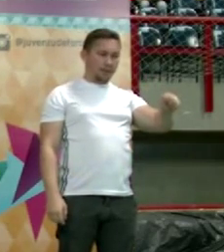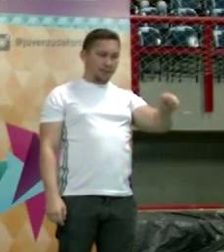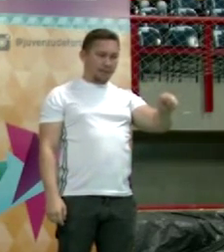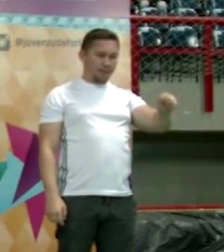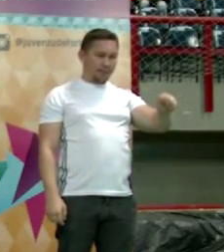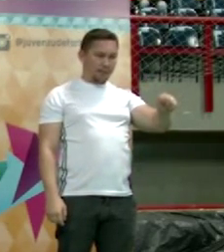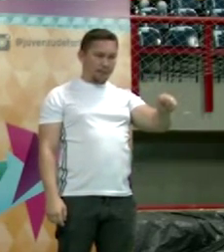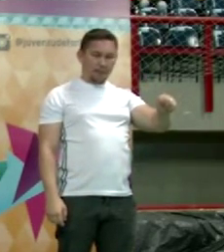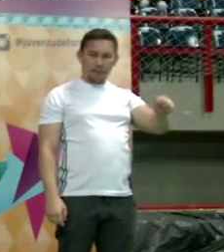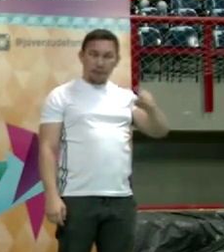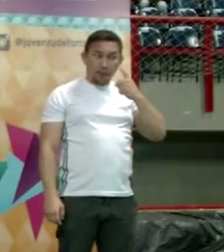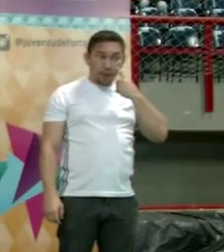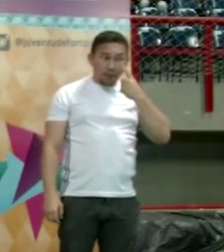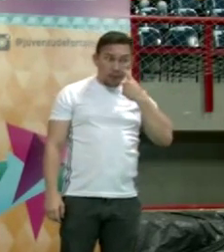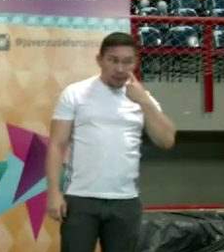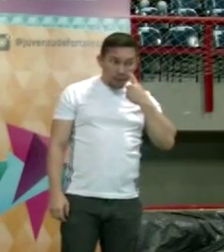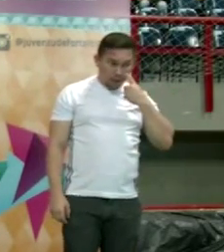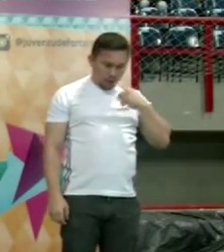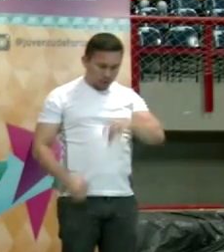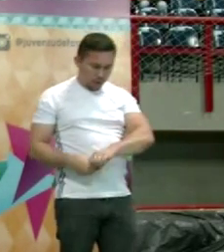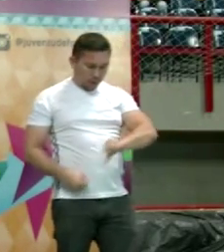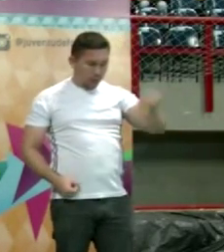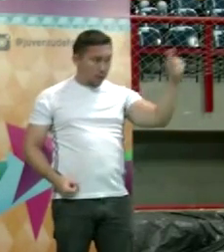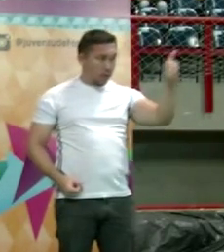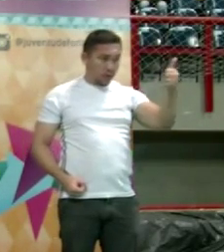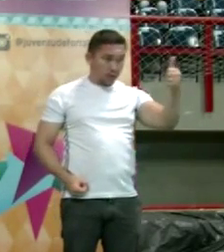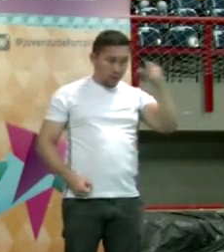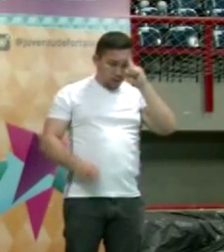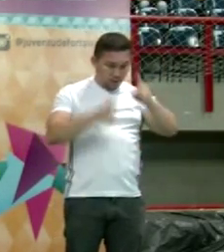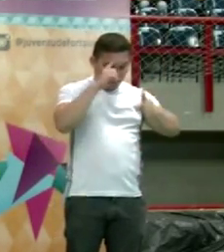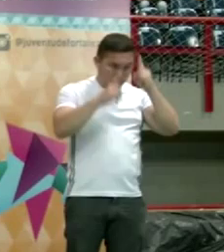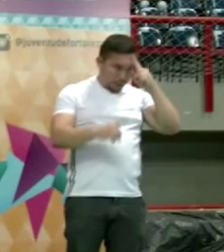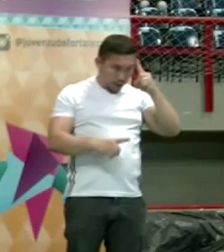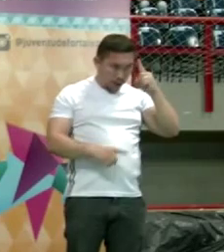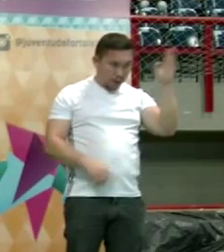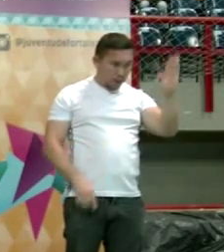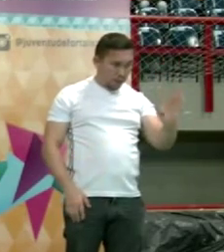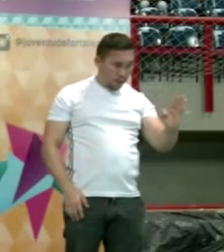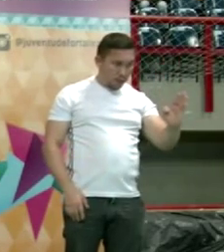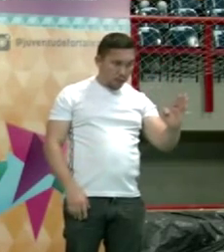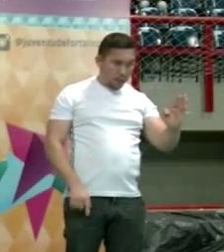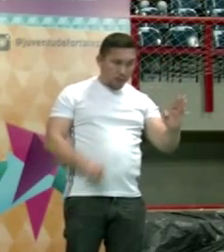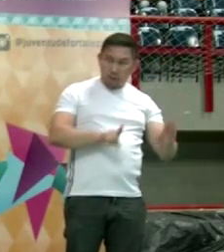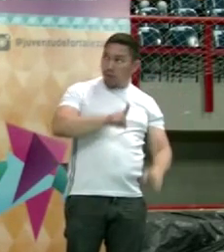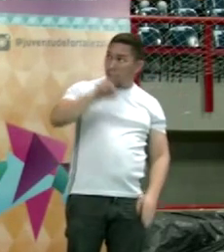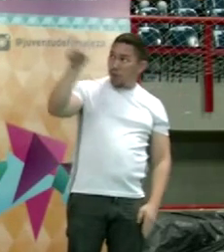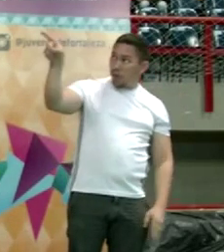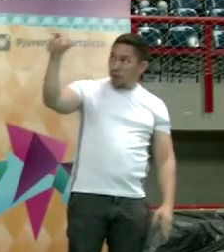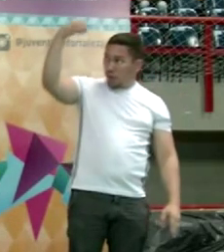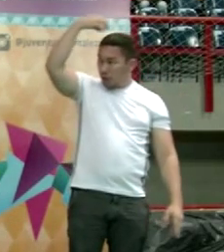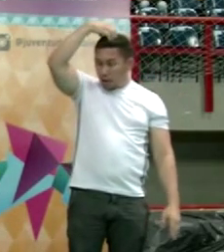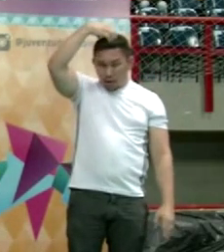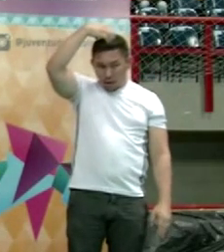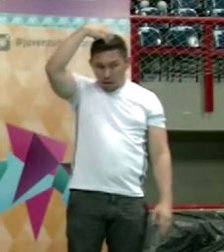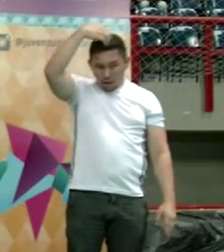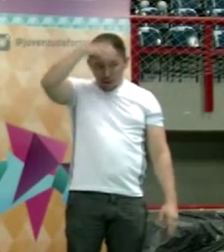Gente, se Dom Pedro I governa o Brasil, ele pode voltar a ser